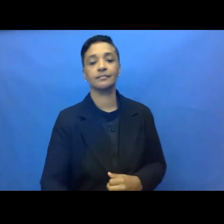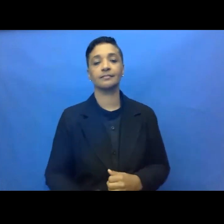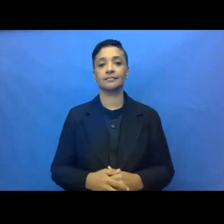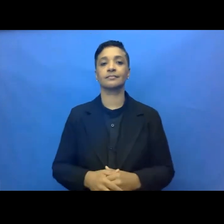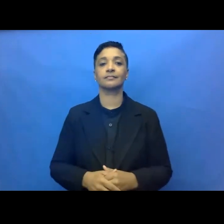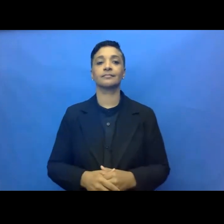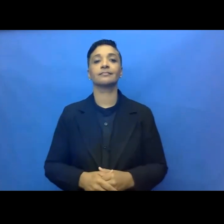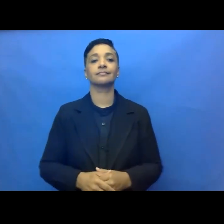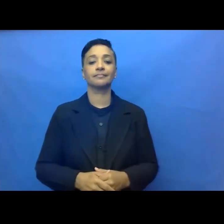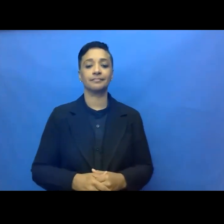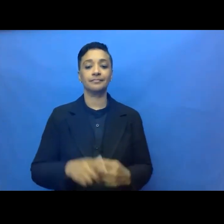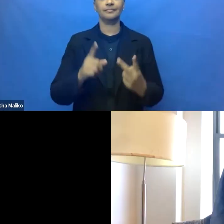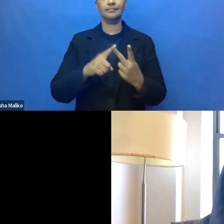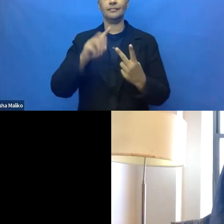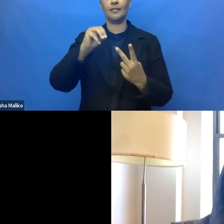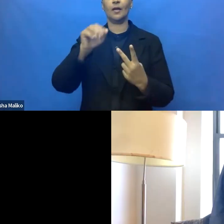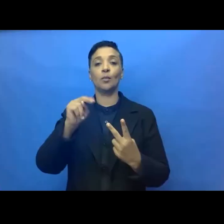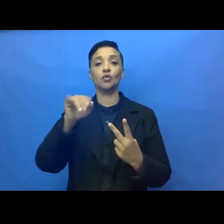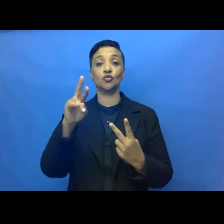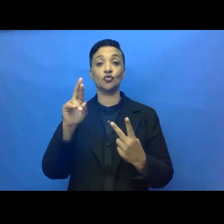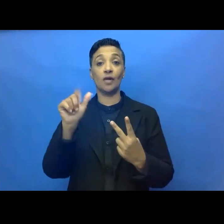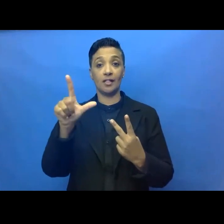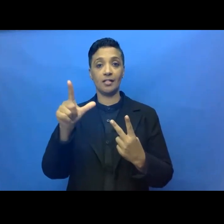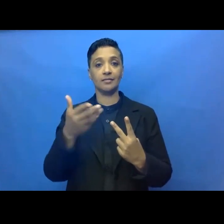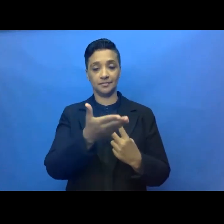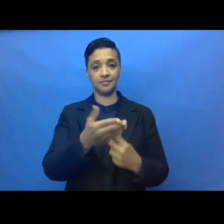Merci beaucoup, le docteur Mongeral.